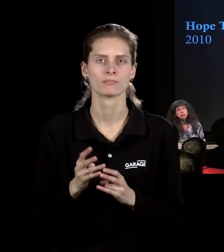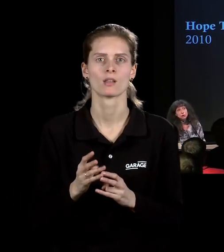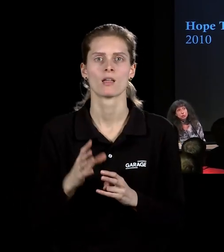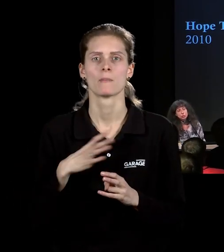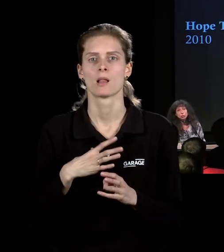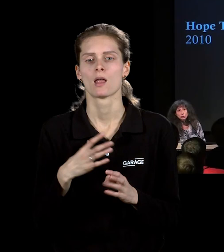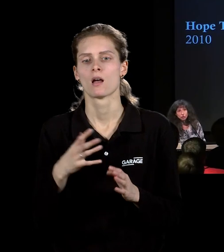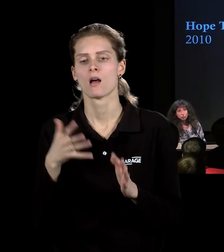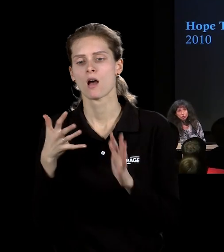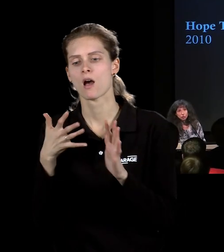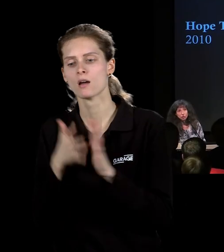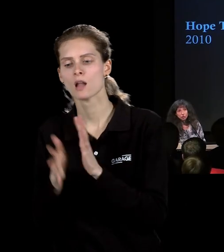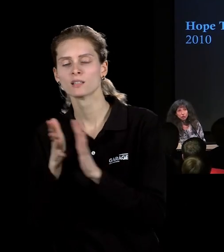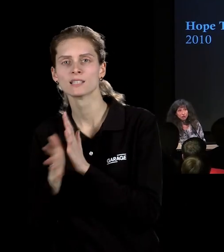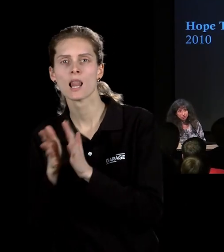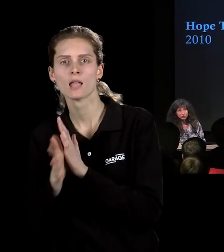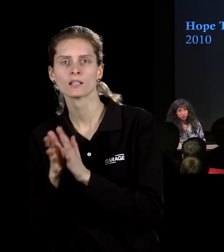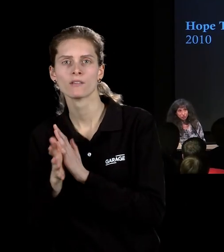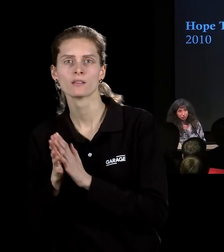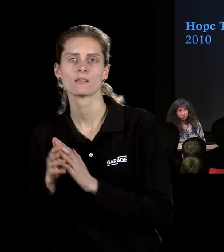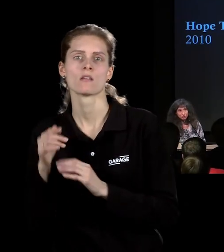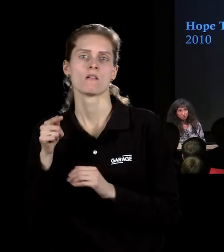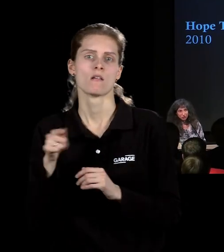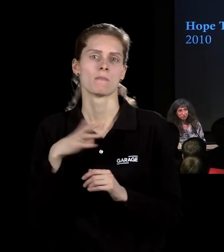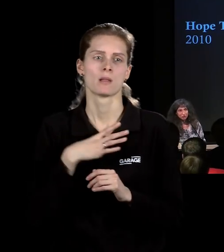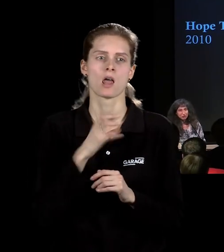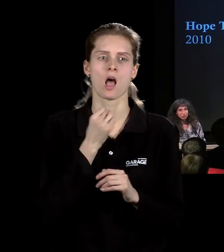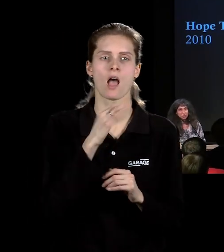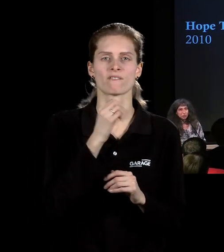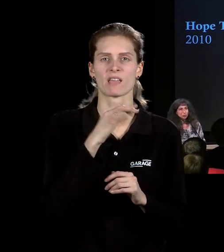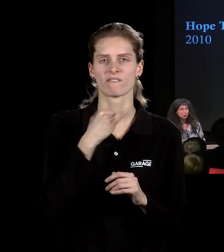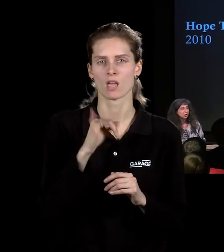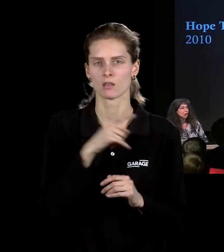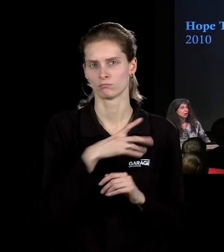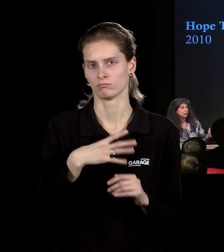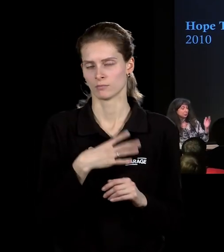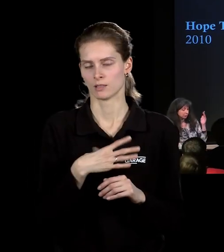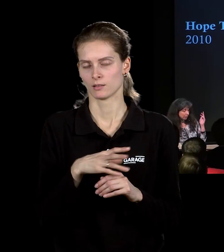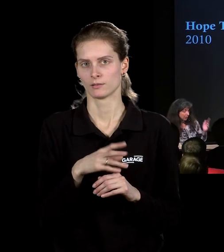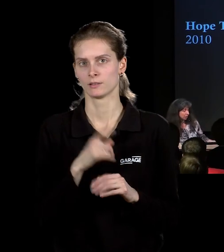независимое расследование, которого стоило свободы Ай Вэйвэя, да, другому знаменитому китайскому художнику.